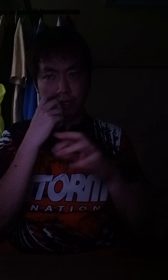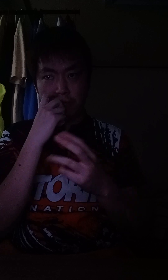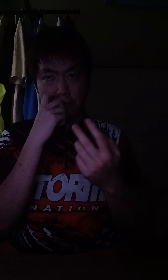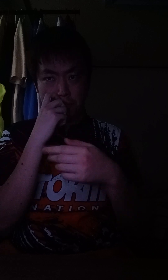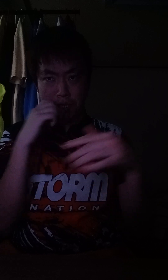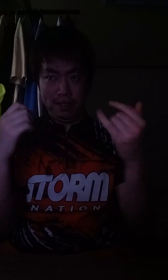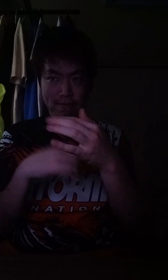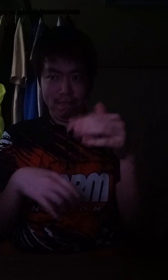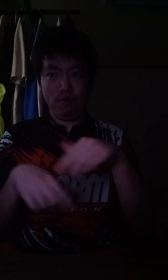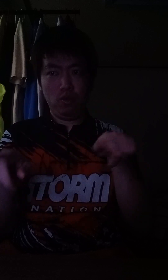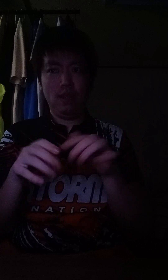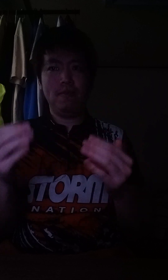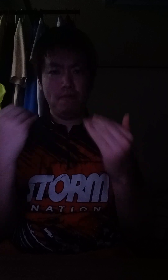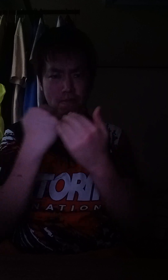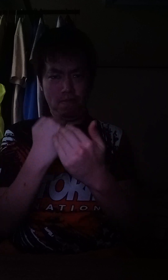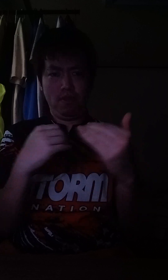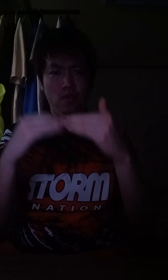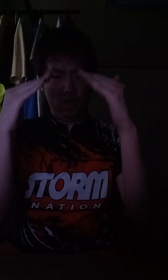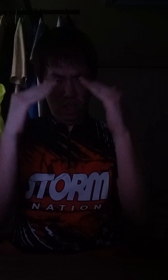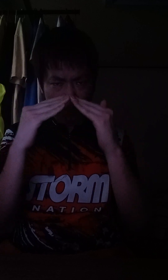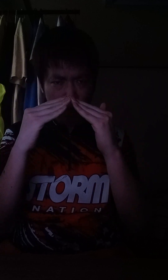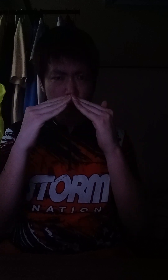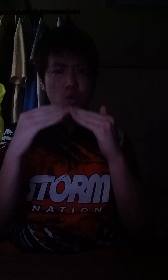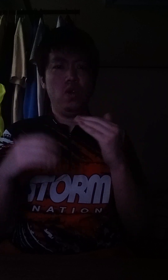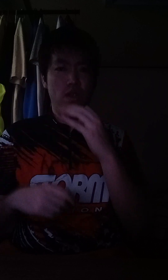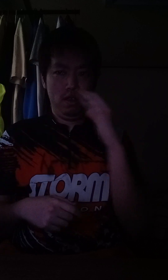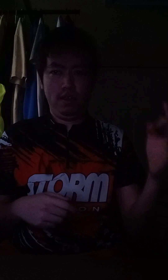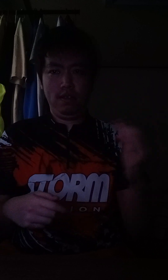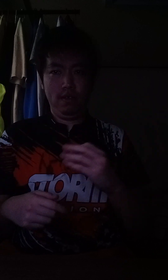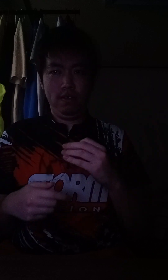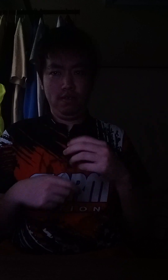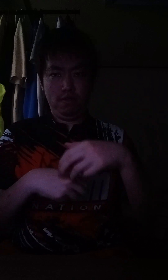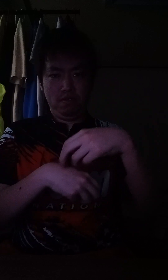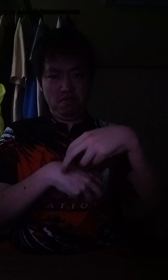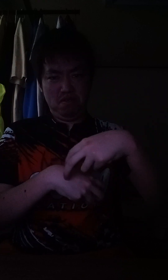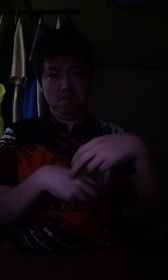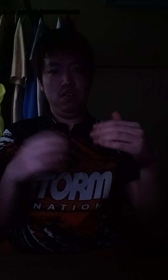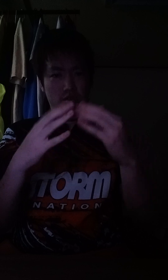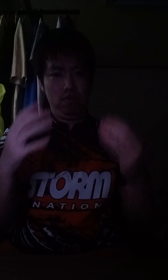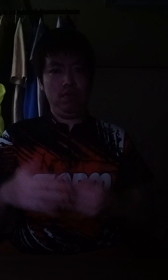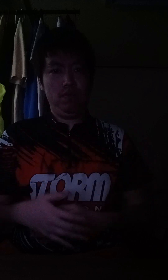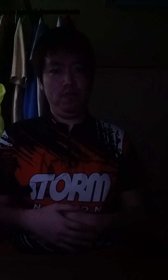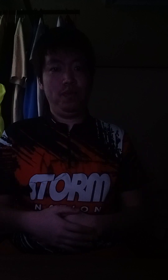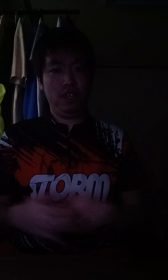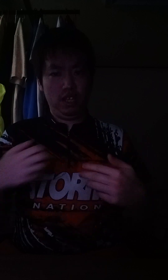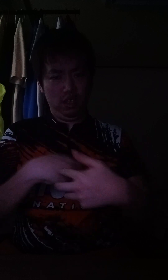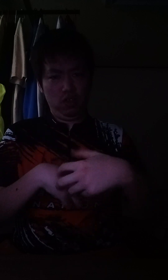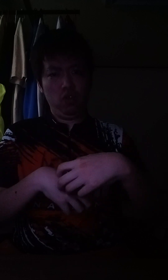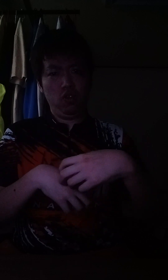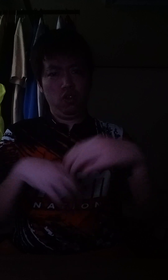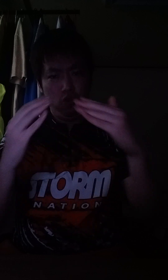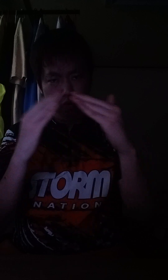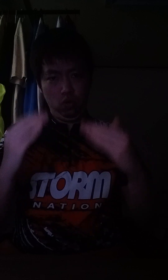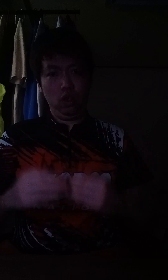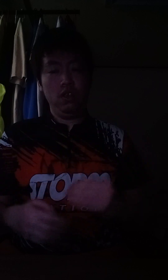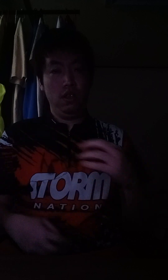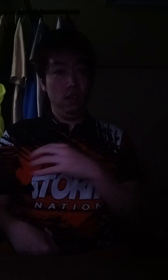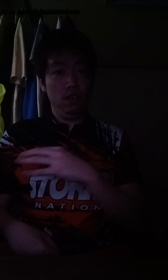승현이를 다시 만난 곳은 병원이었습니다. 엄마의 연락을 받고 찾아간 병원. 그리고 평소와